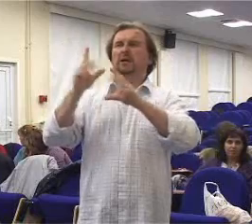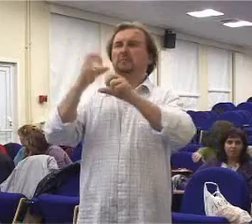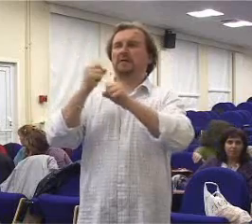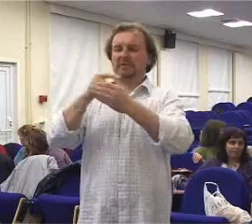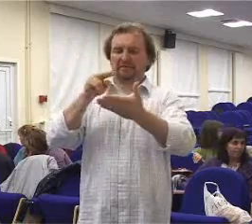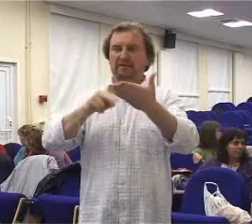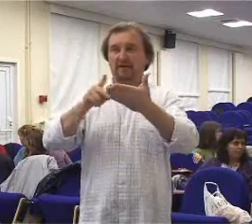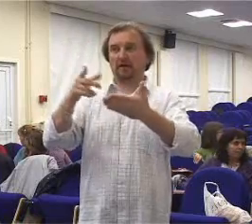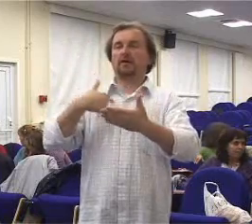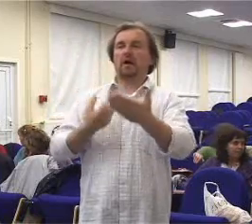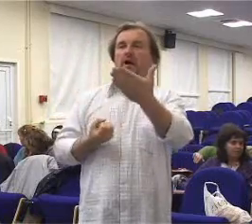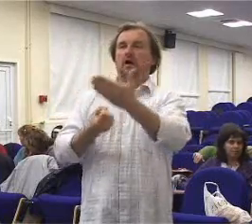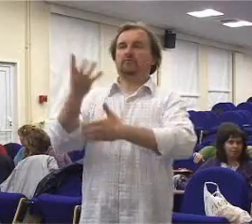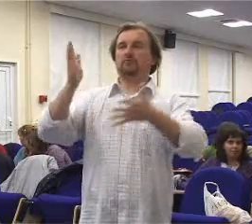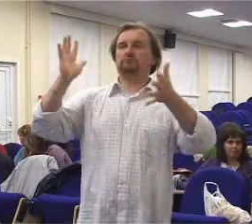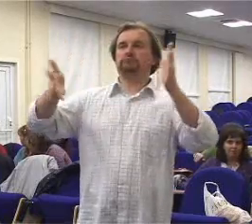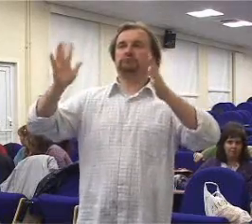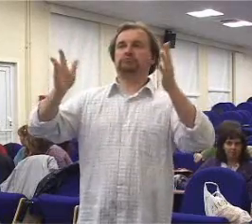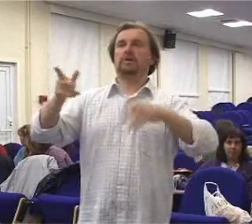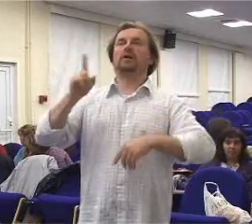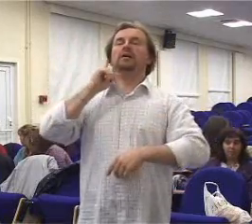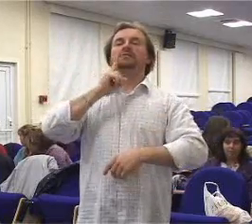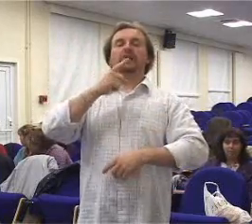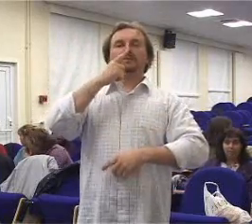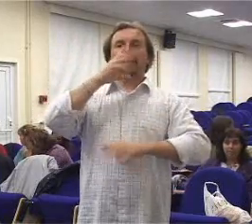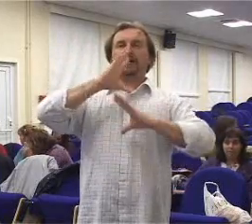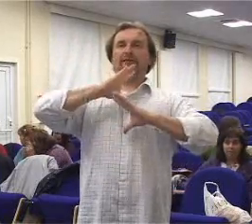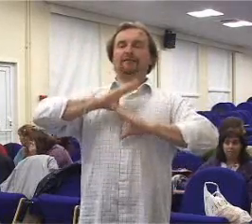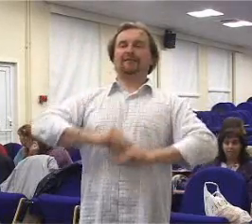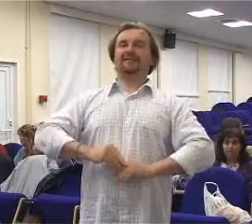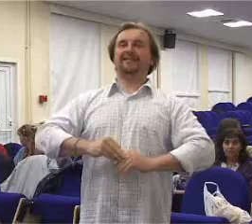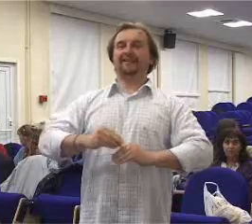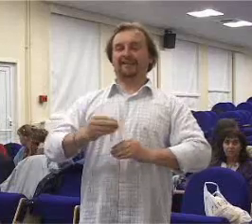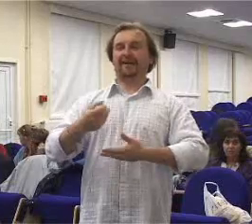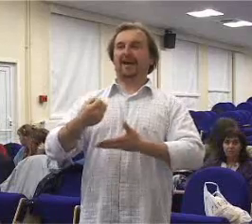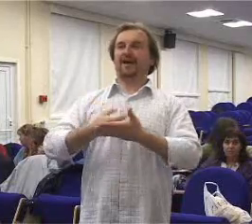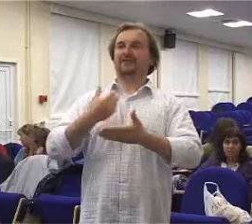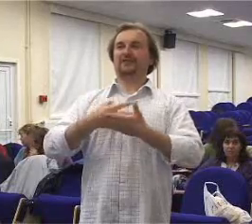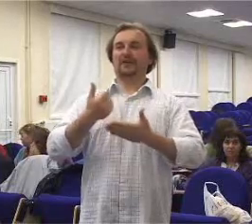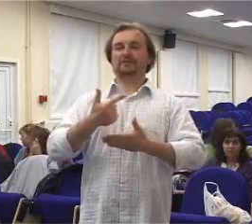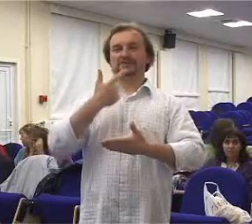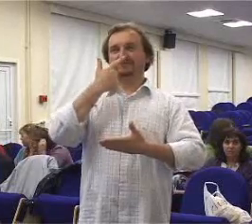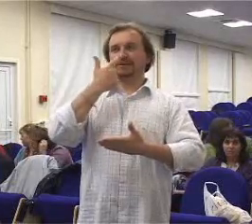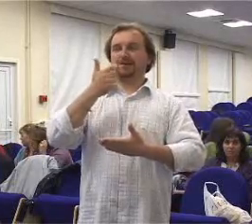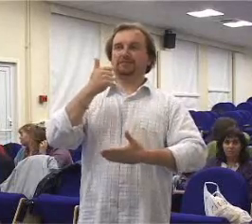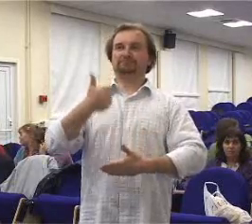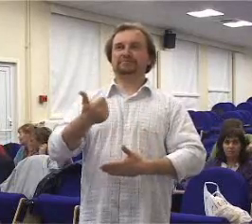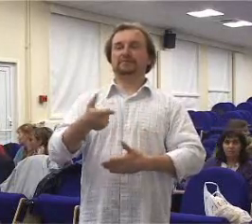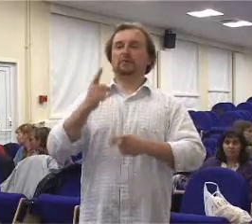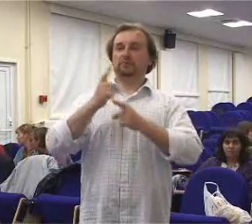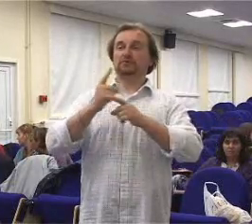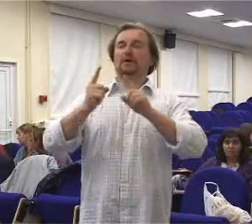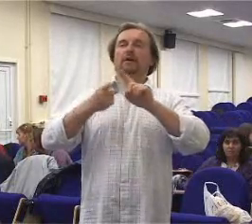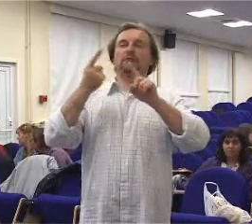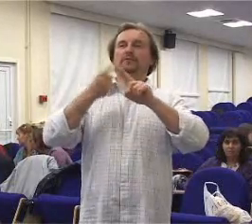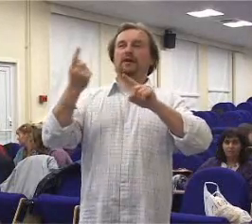sourds n'ont pas énormément d'informations et ils ont besoin d'avoir une information très claire. Et en langue des signes, elle passe parfaitement et c'est tout simplement